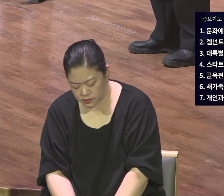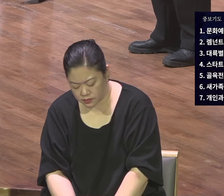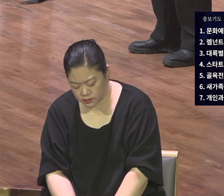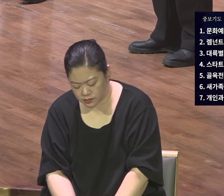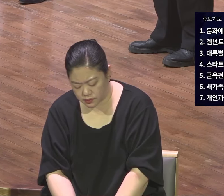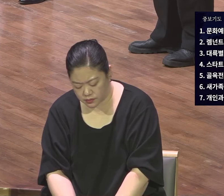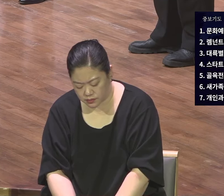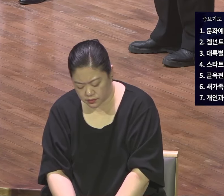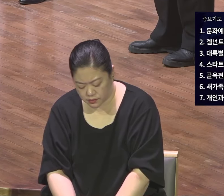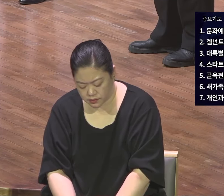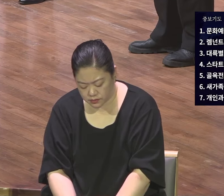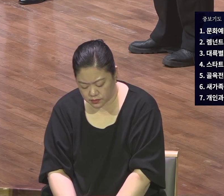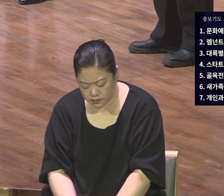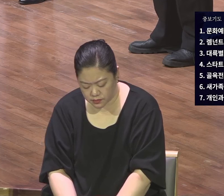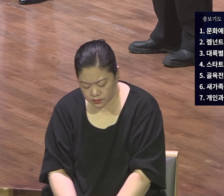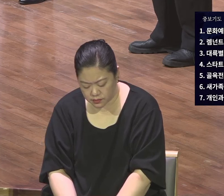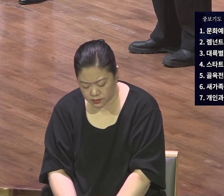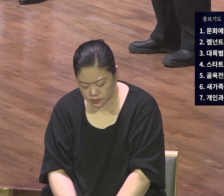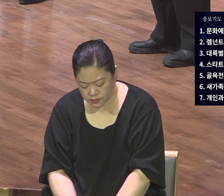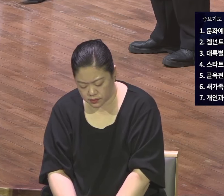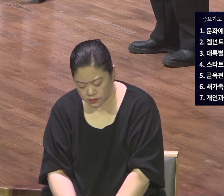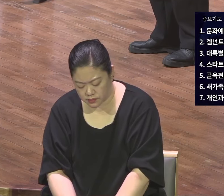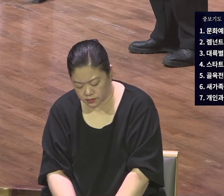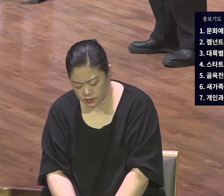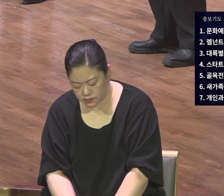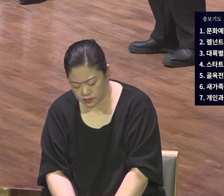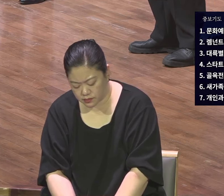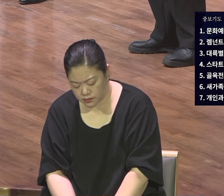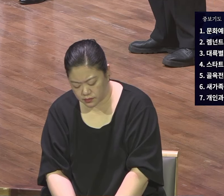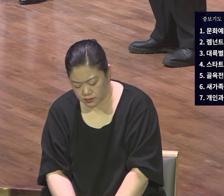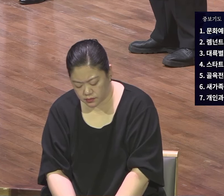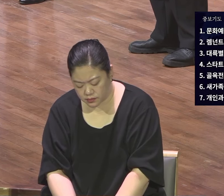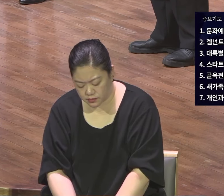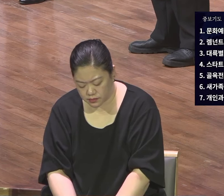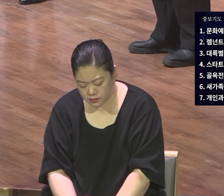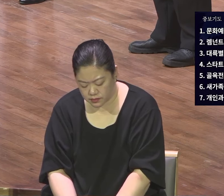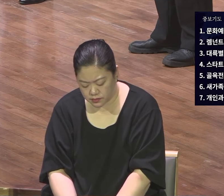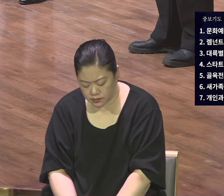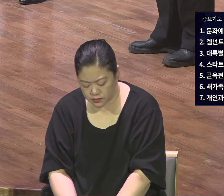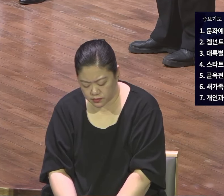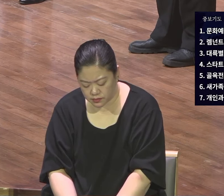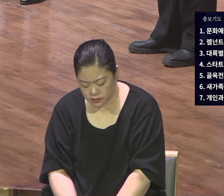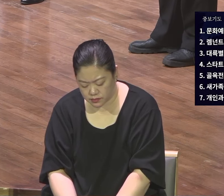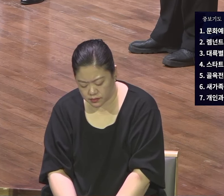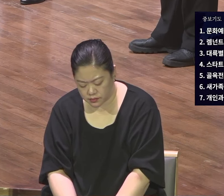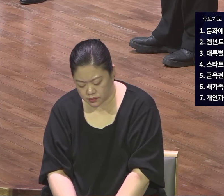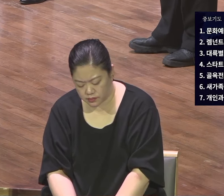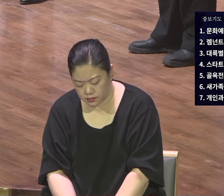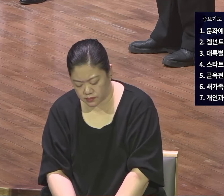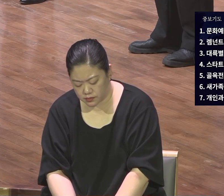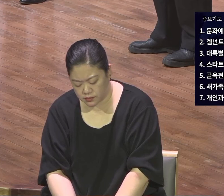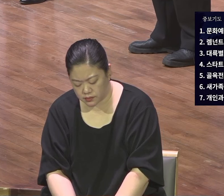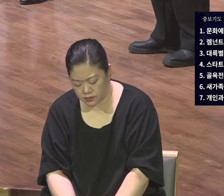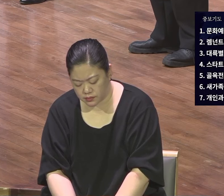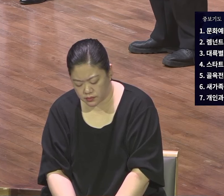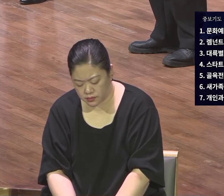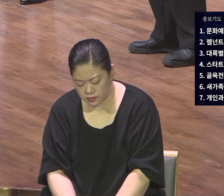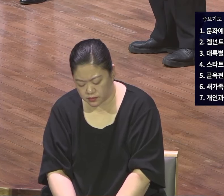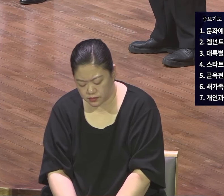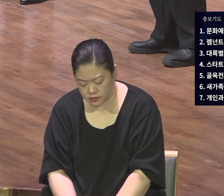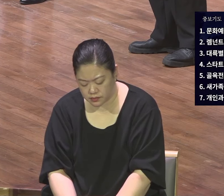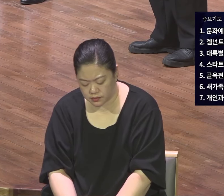있도록 주님께서 역사여 주시옵소서. 하나님을 인정하고 만날 수 있는 시간이 도와주시고, 그리스도를 만드는